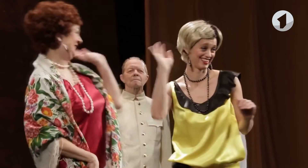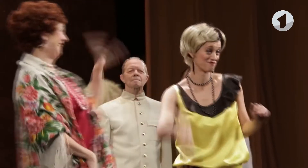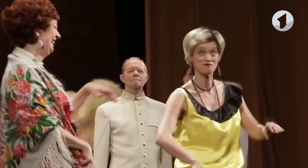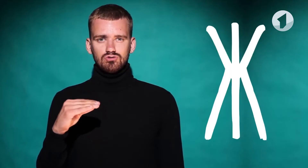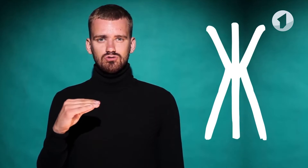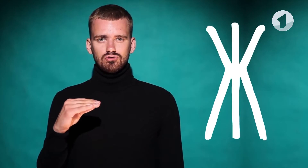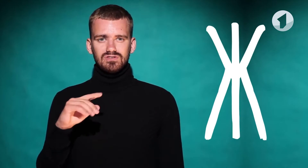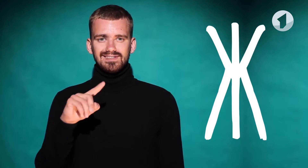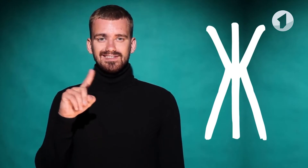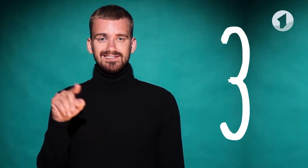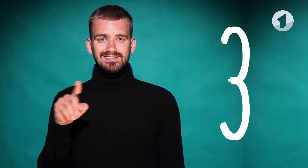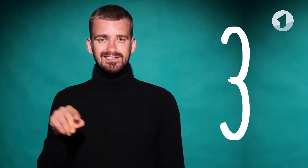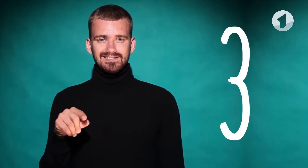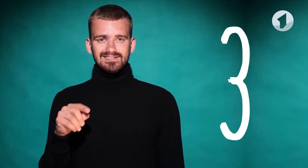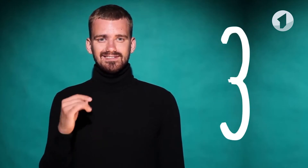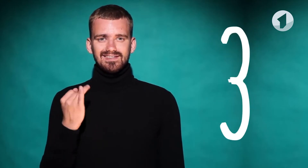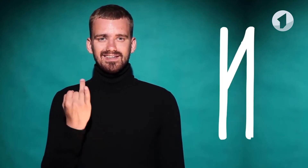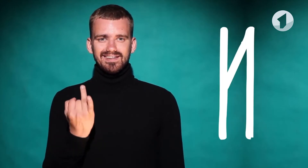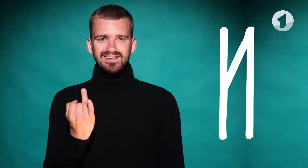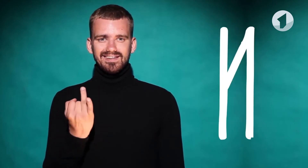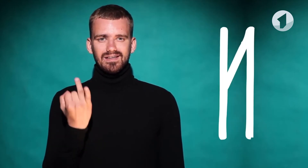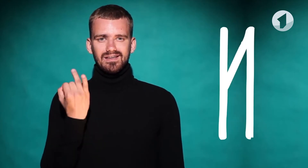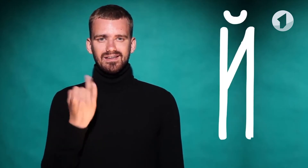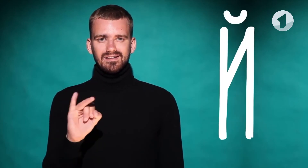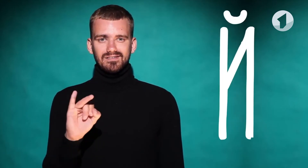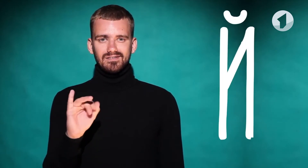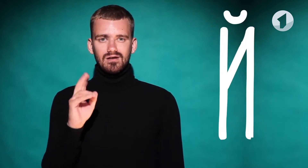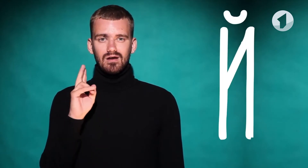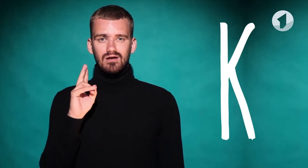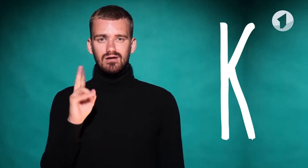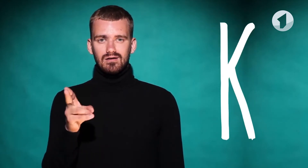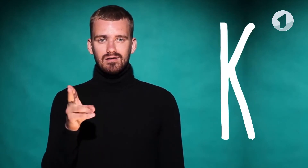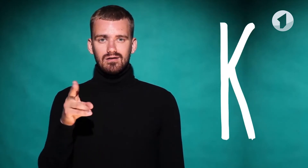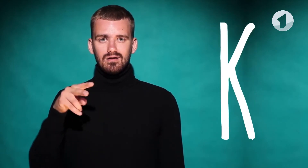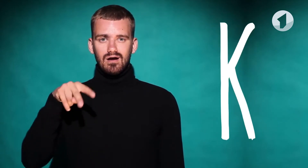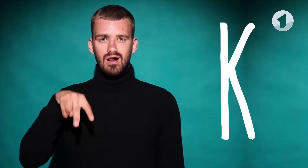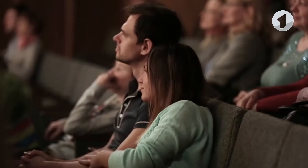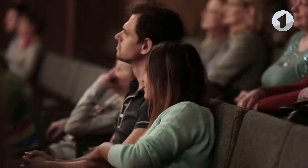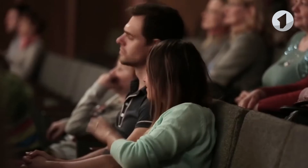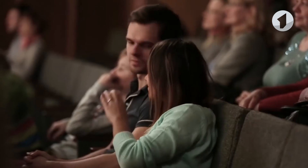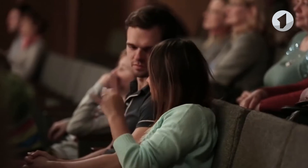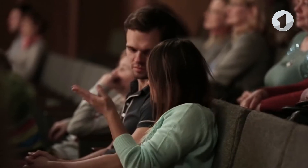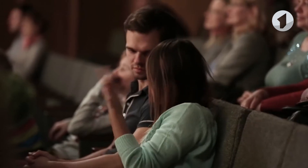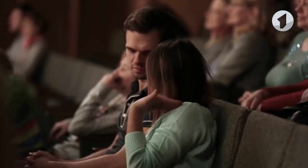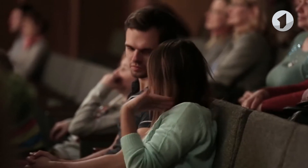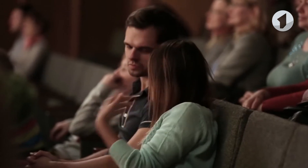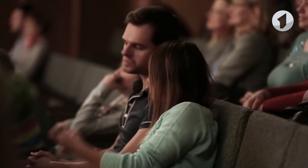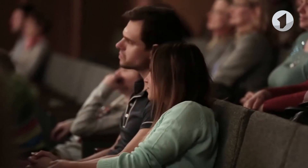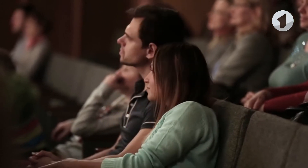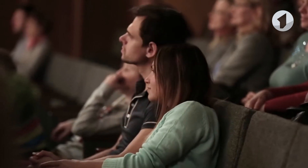устной. А дактиль оставили в основном для сложных слов, названий и понятий. К тому же в жестовом языке